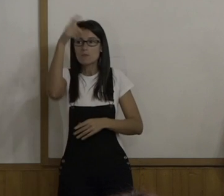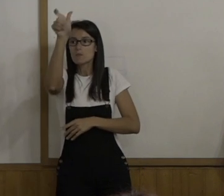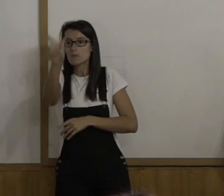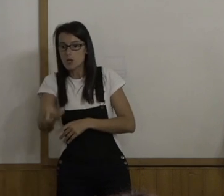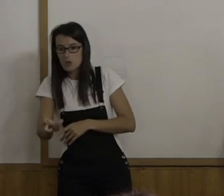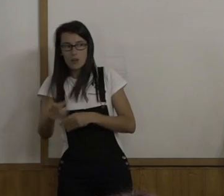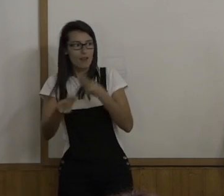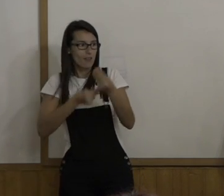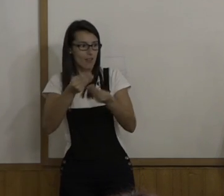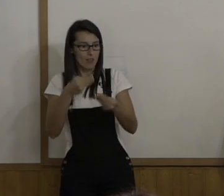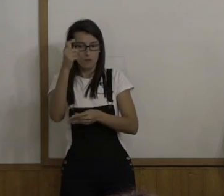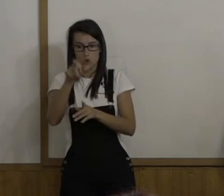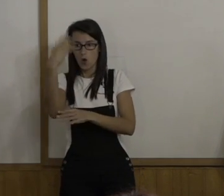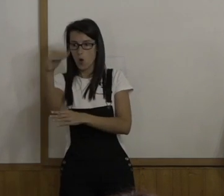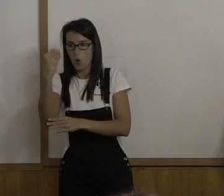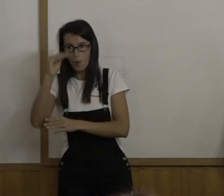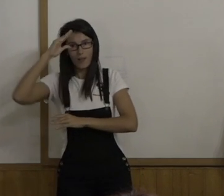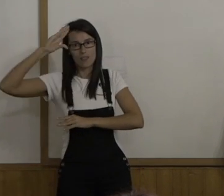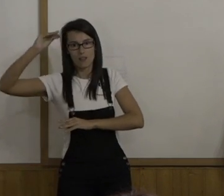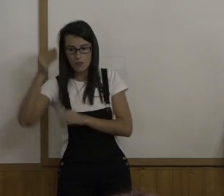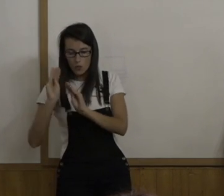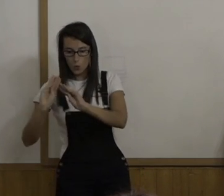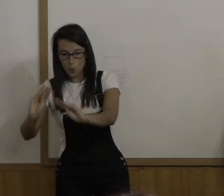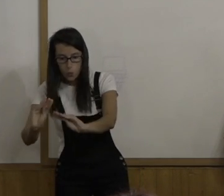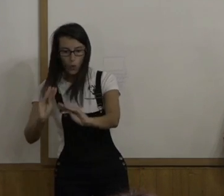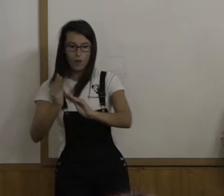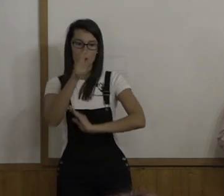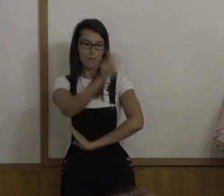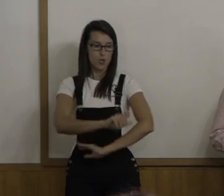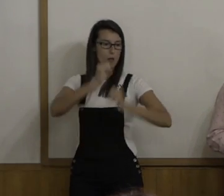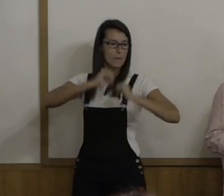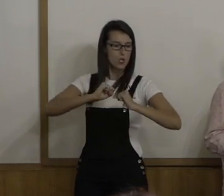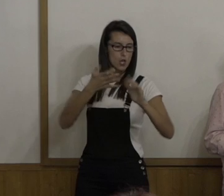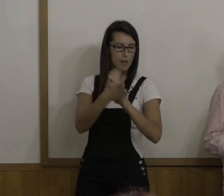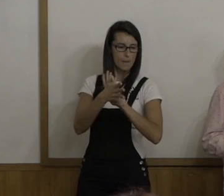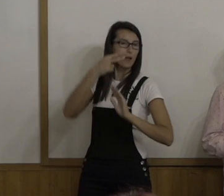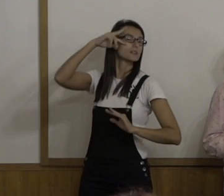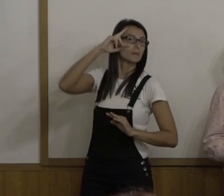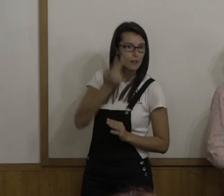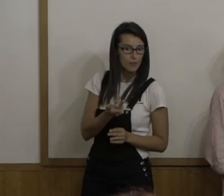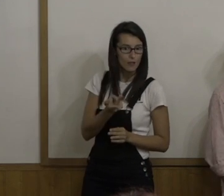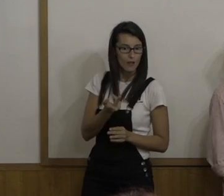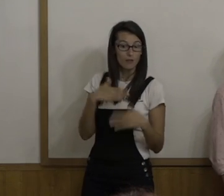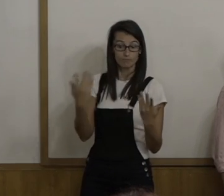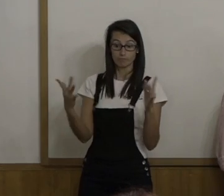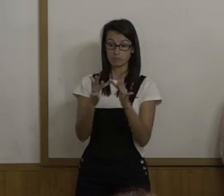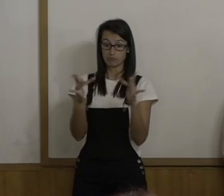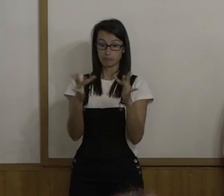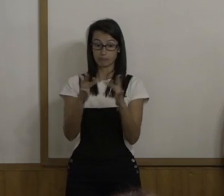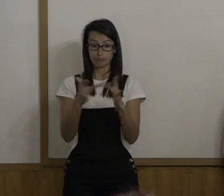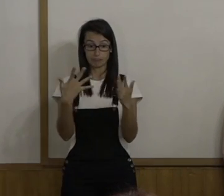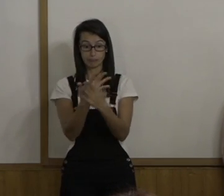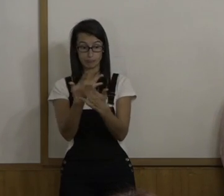la sangre nueva, la savia nueva que tiene, y la persona mayor le cuenta la mano izquierda y el cómo hacerlo. Y tuvimos algún ejemplo,